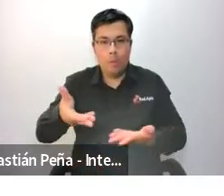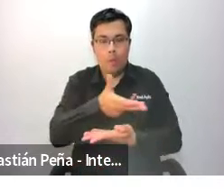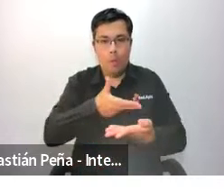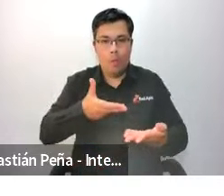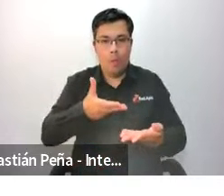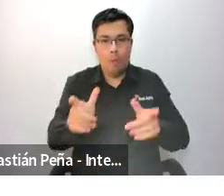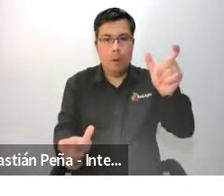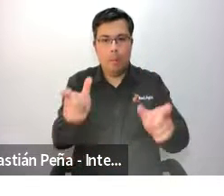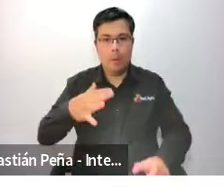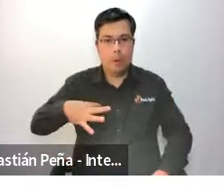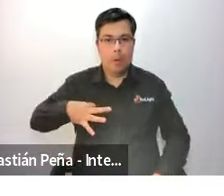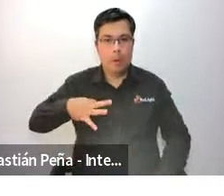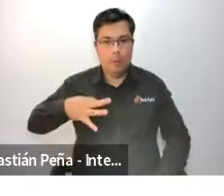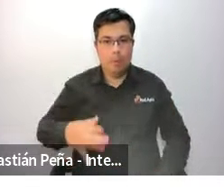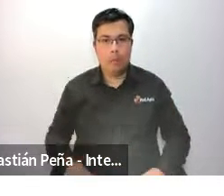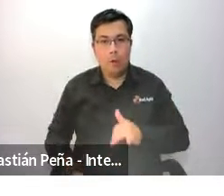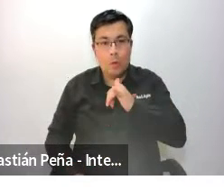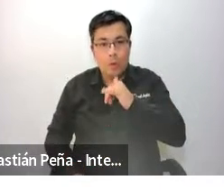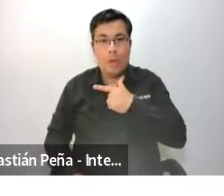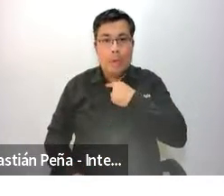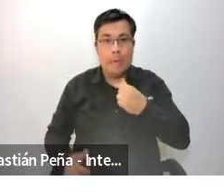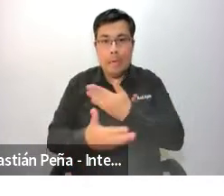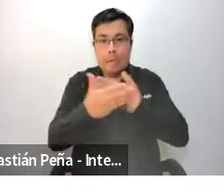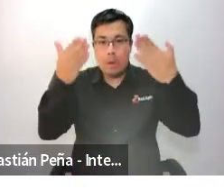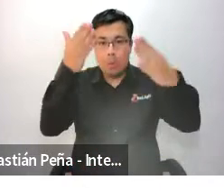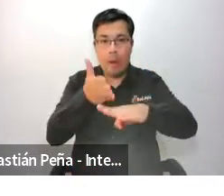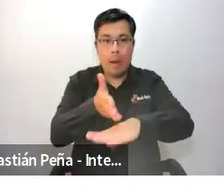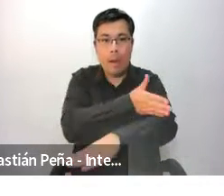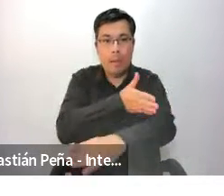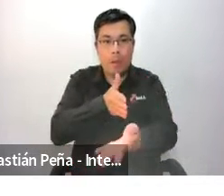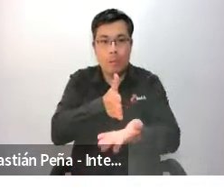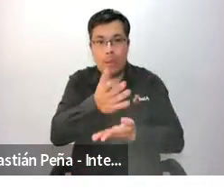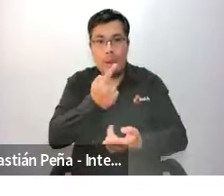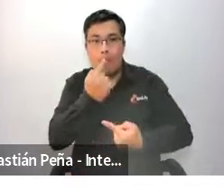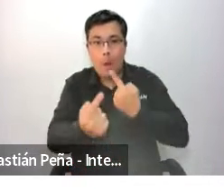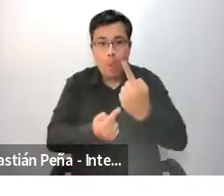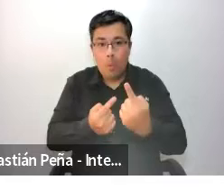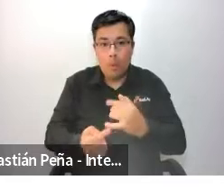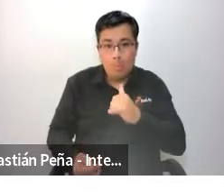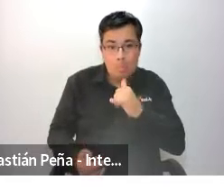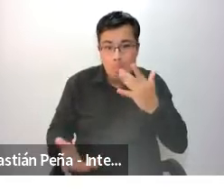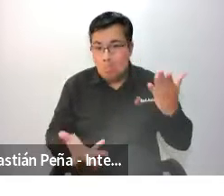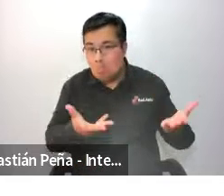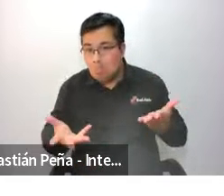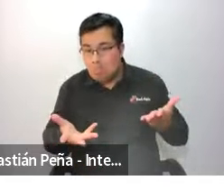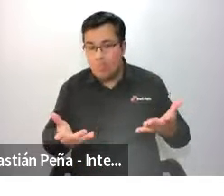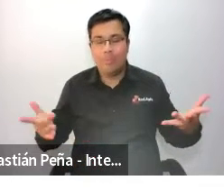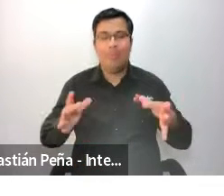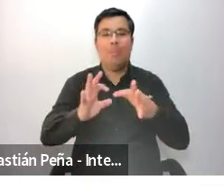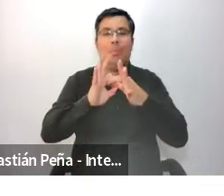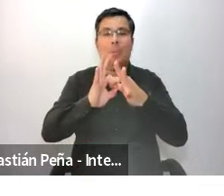saludar primeramente antes de que empecemos con las preguntas. Muchas gracias, Débora. ¿Se me escucha bien?